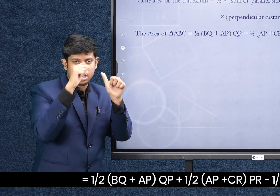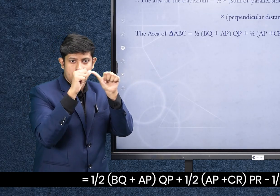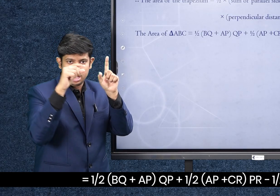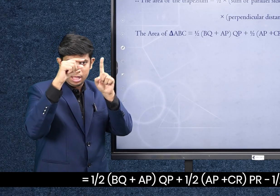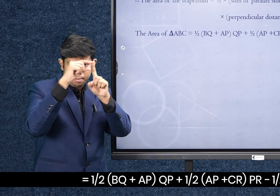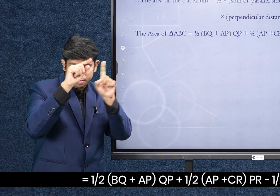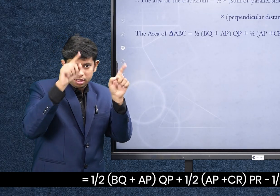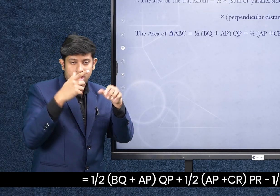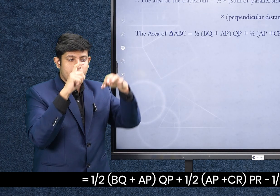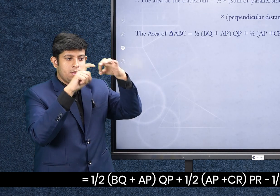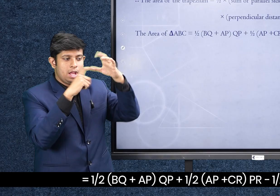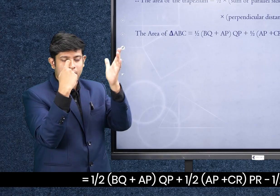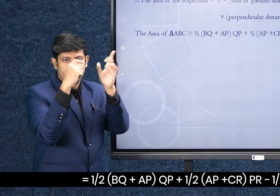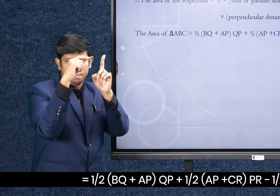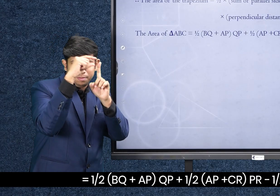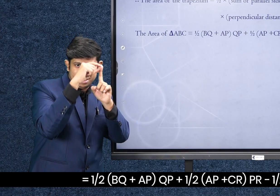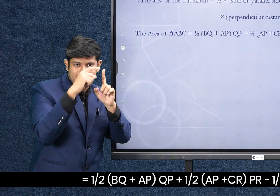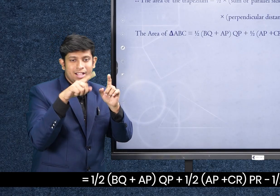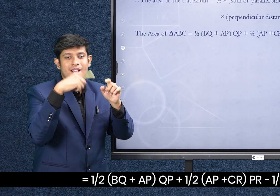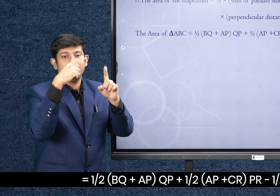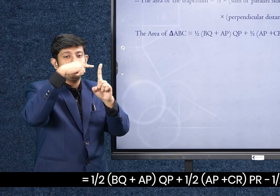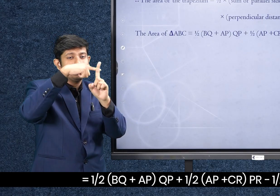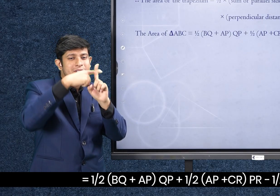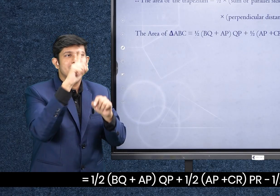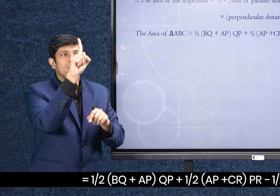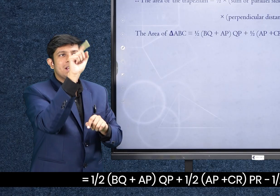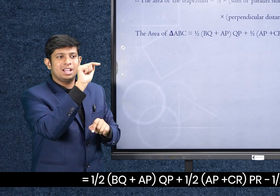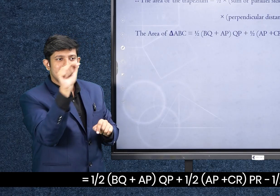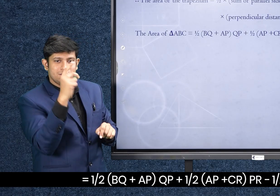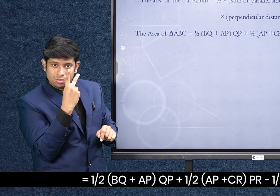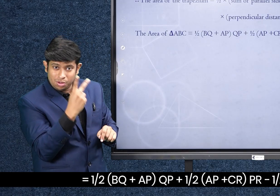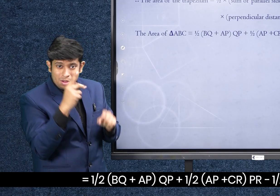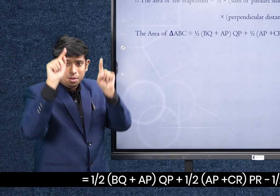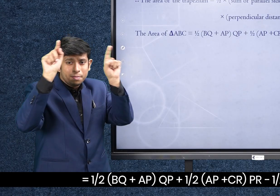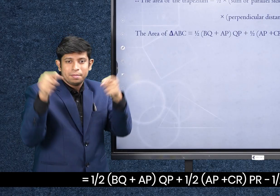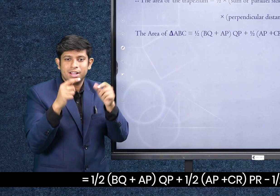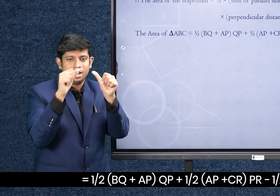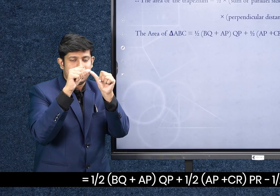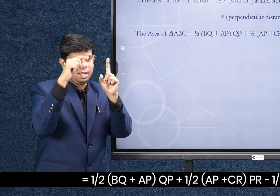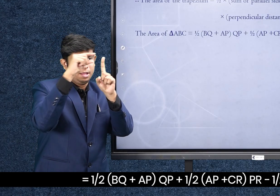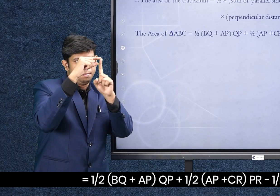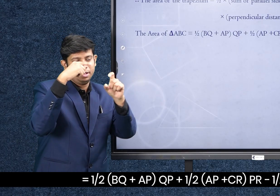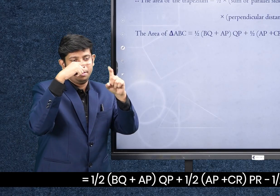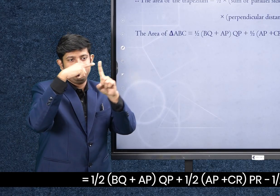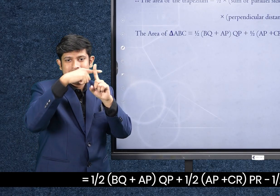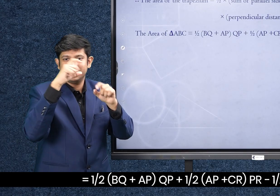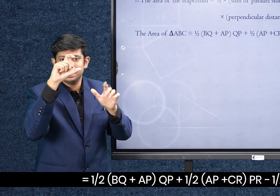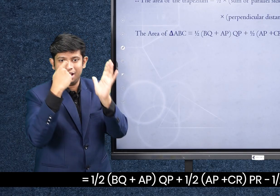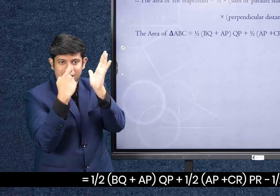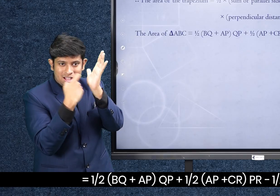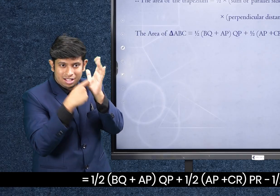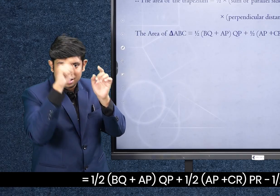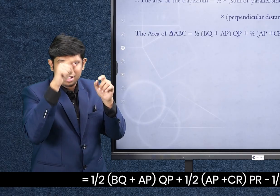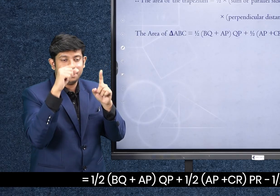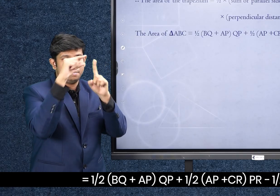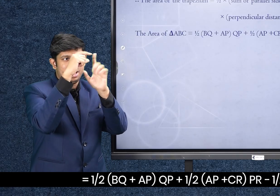1/2 ऑफ ए पी प्लस सी आर इंटू पी आर माइनस 1/2 ऑफ बी क्यू प्लस सी आर इंटू क्यू आर।